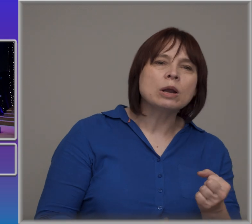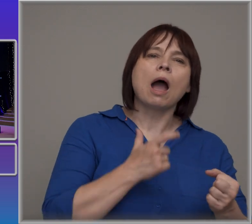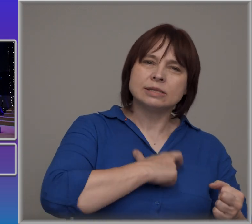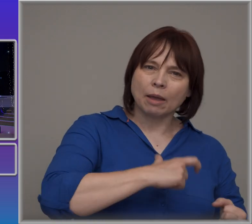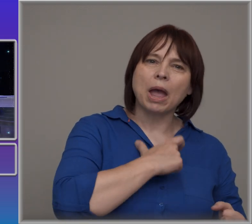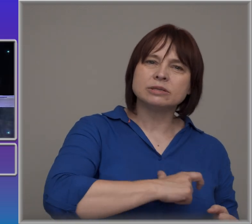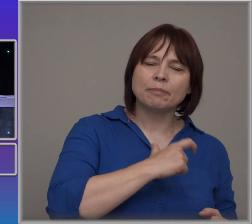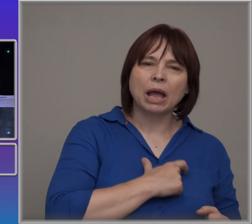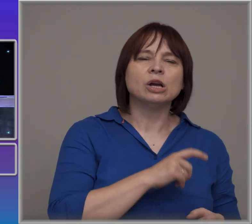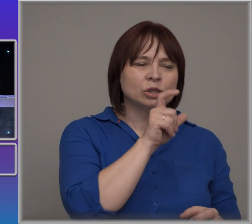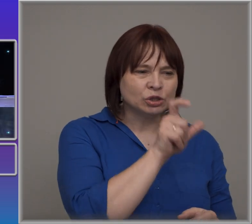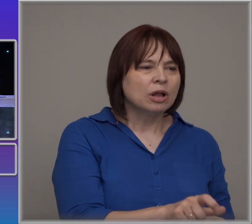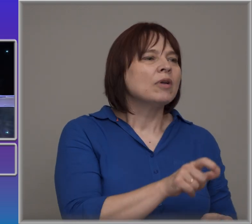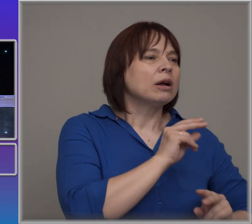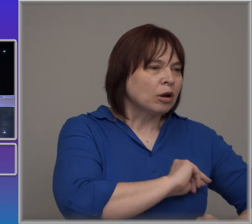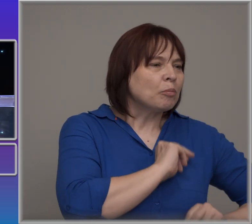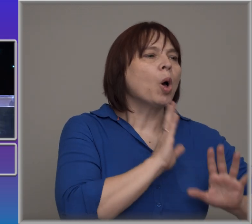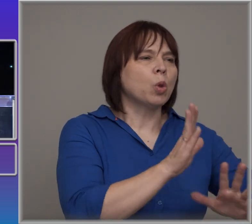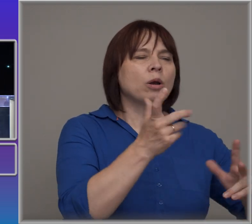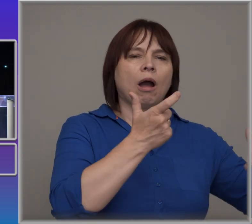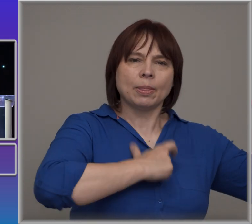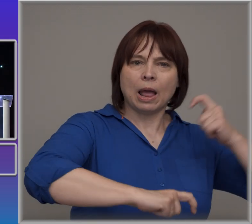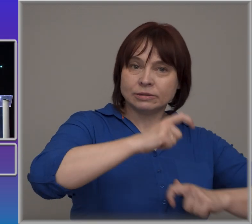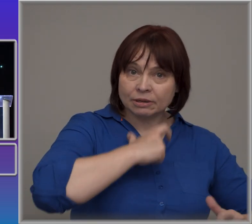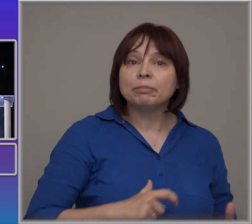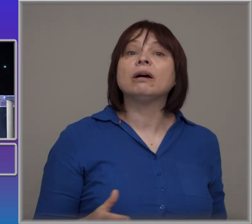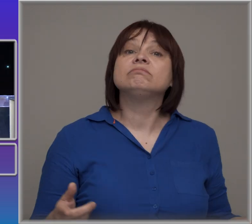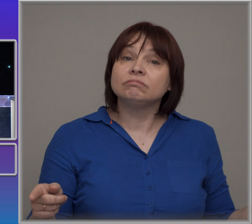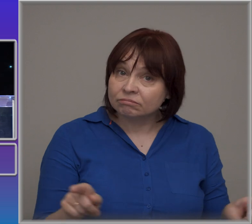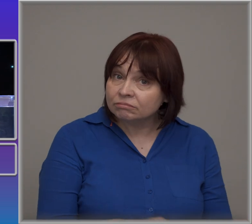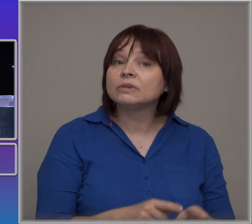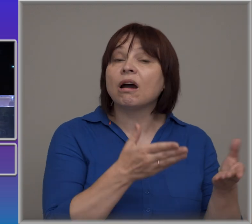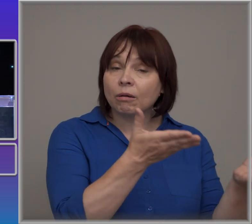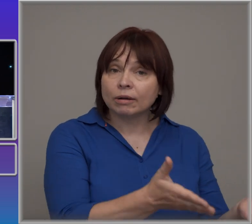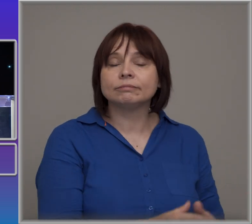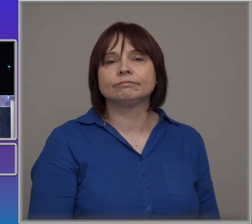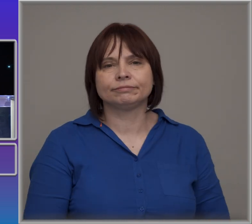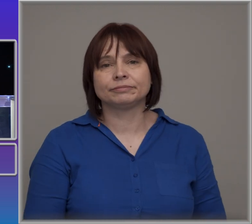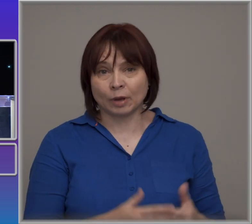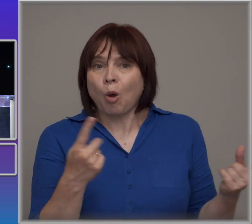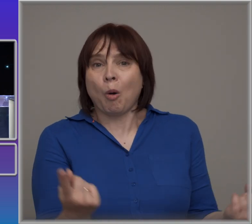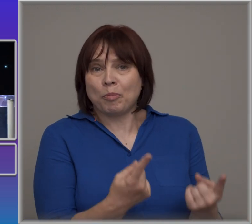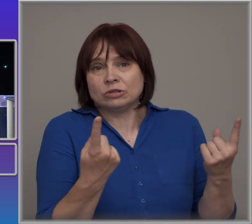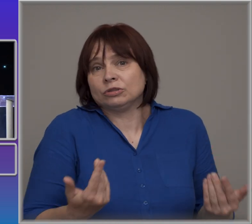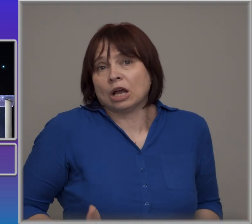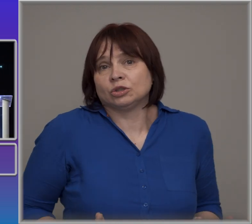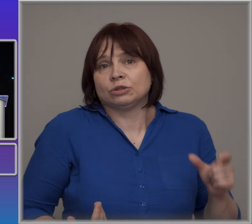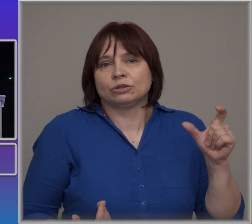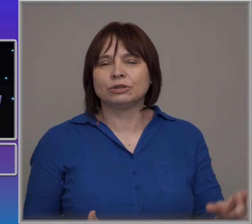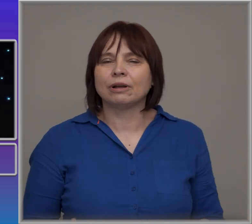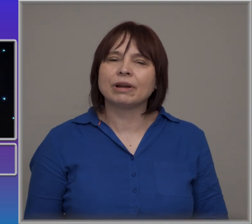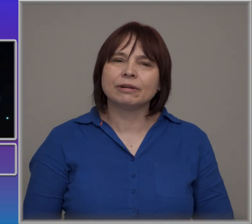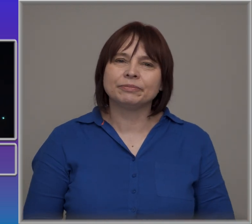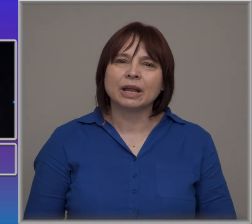разница между обычным человеком, который трудится, и нами, христианами, которые также призваны к труду, которые